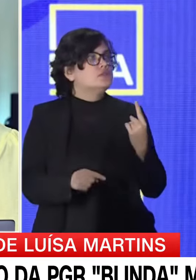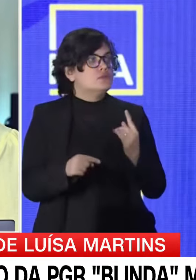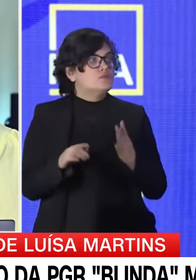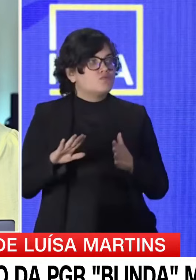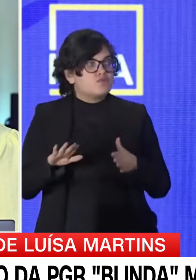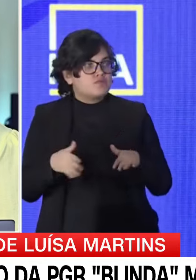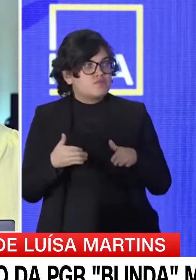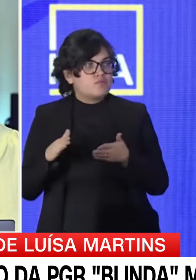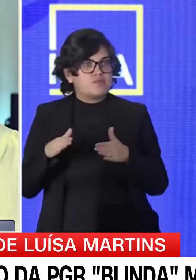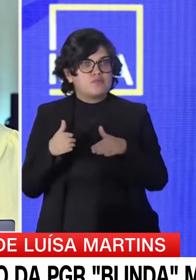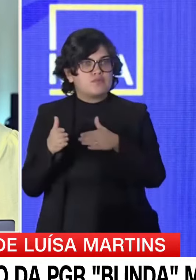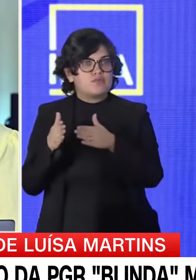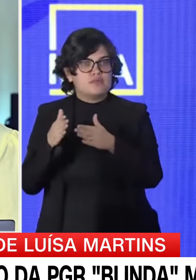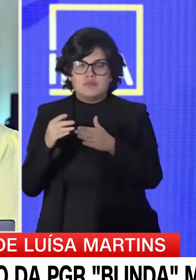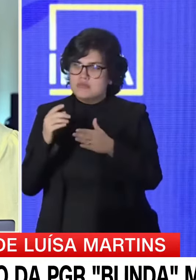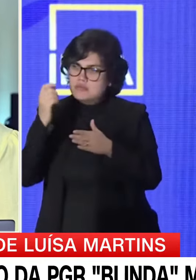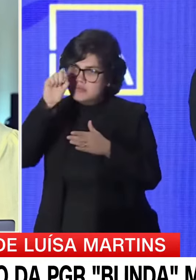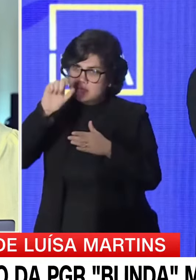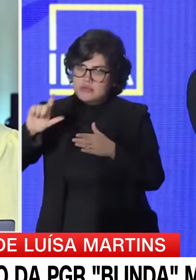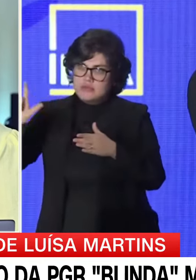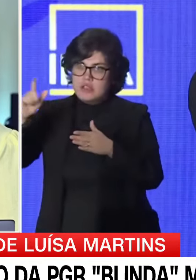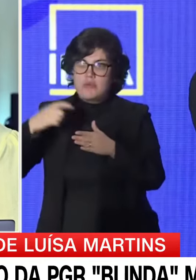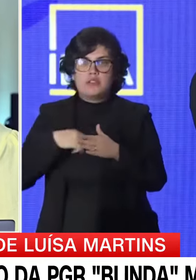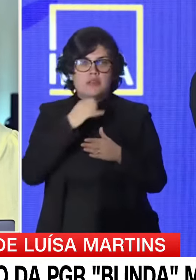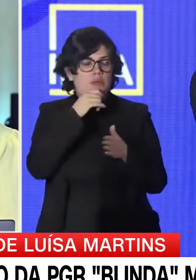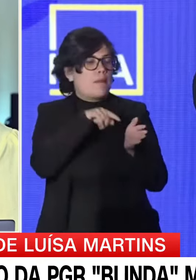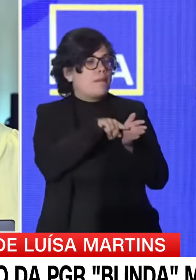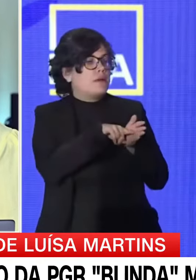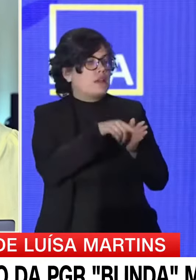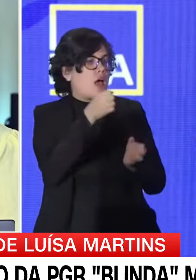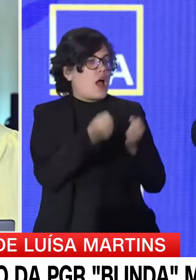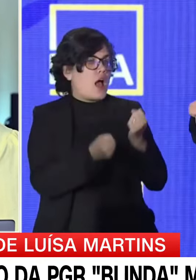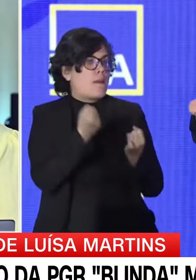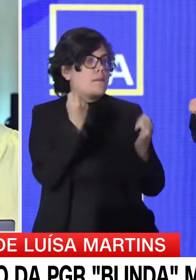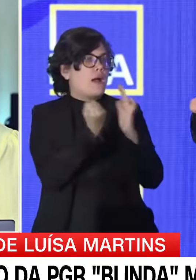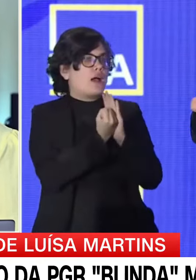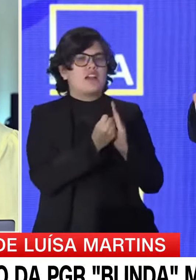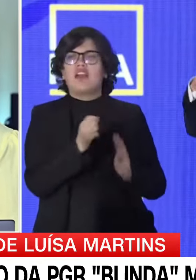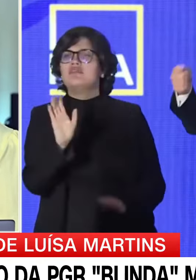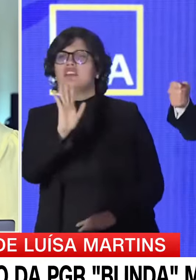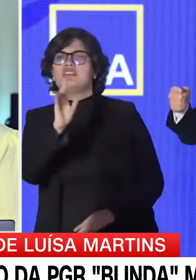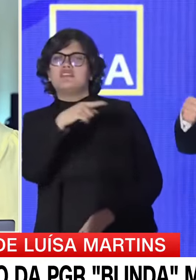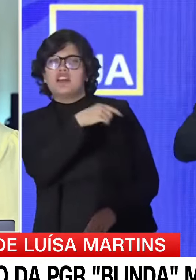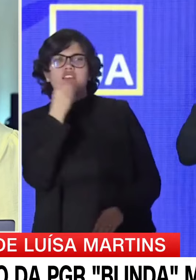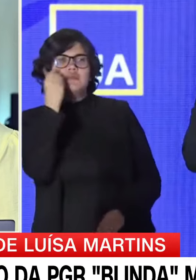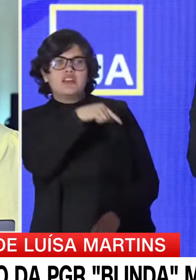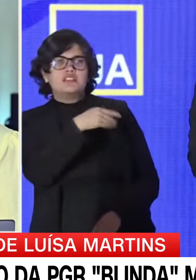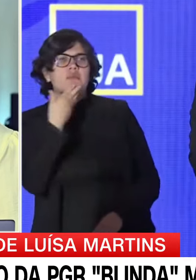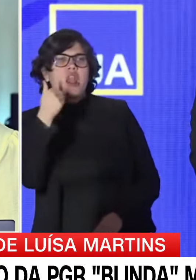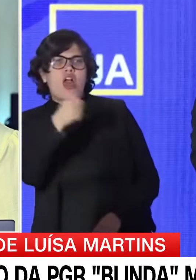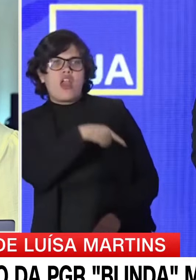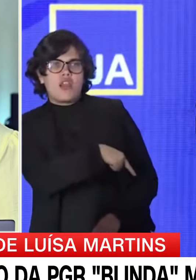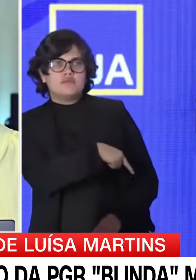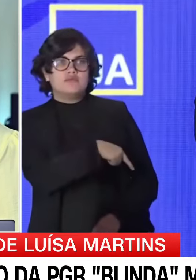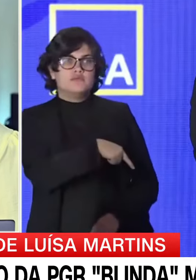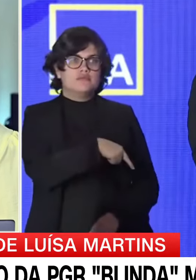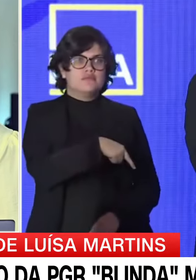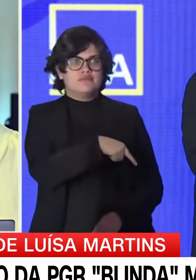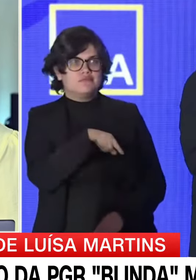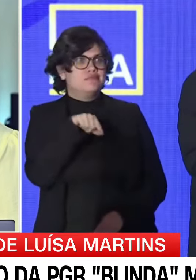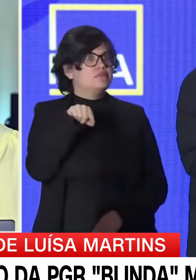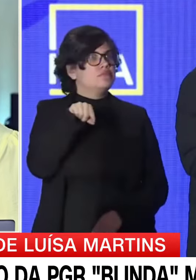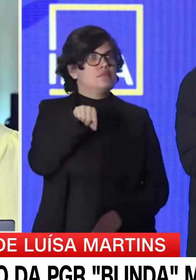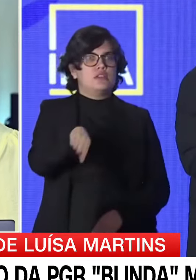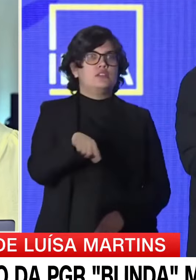da República eh tem participação eh nos atos desse inquérito manifesta ciência muitas vezes eh